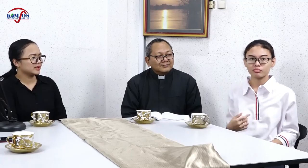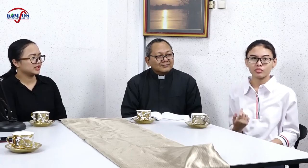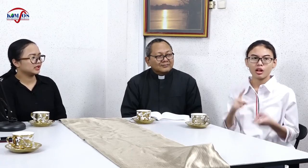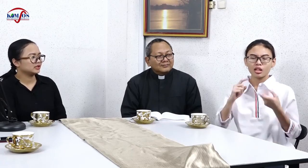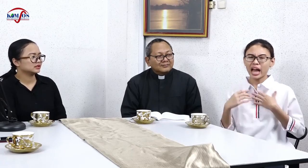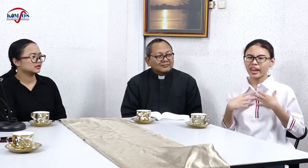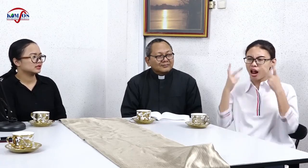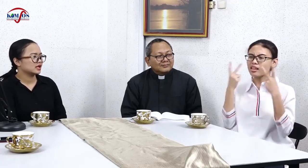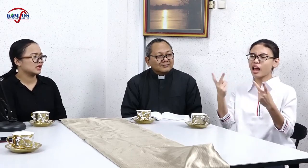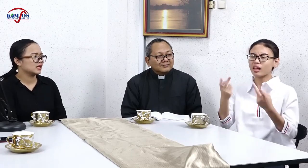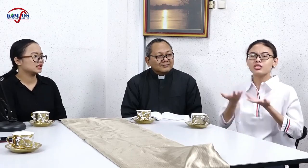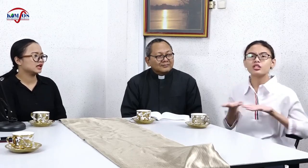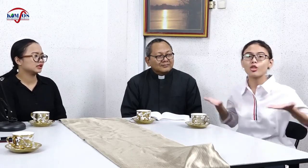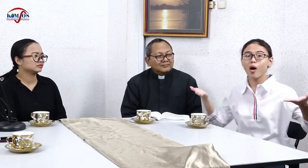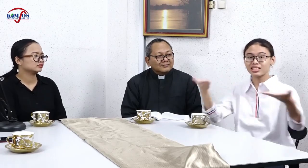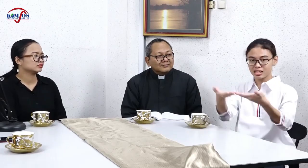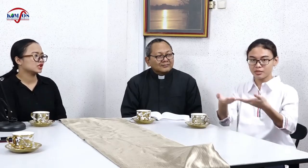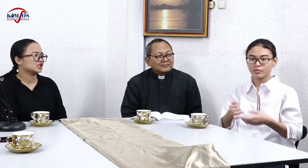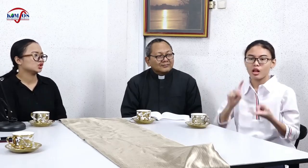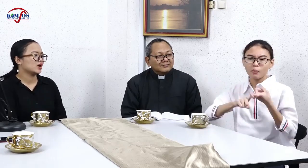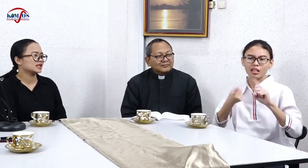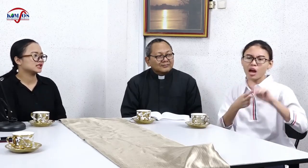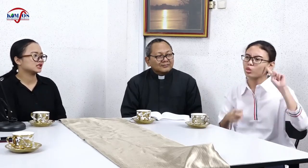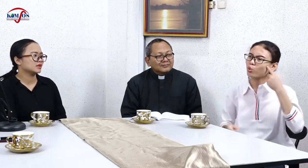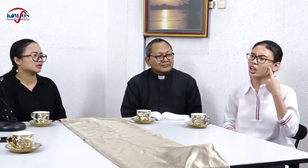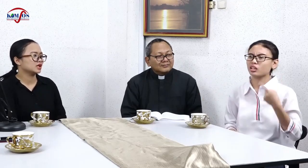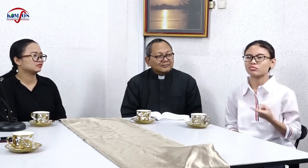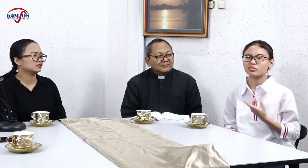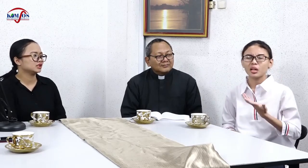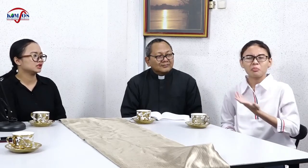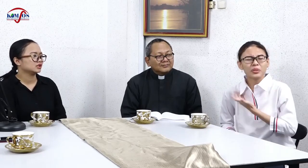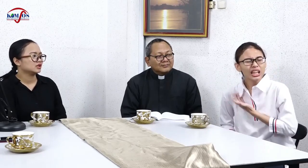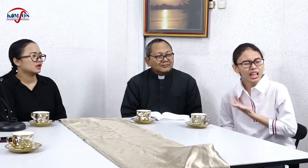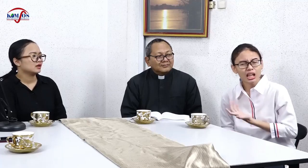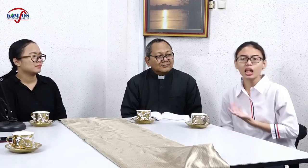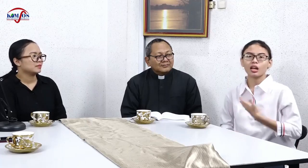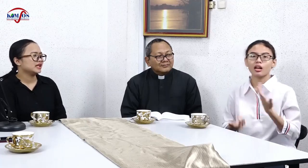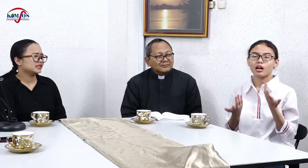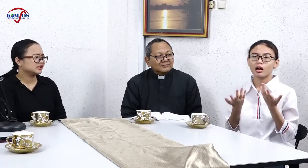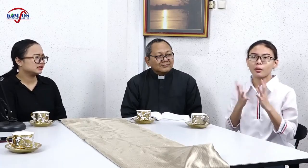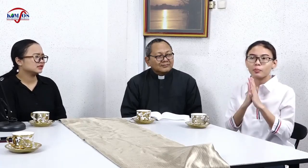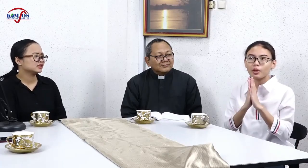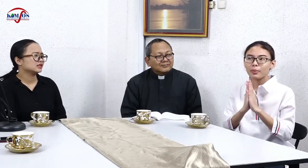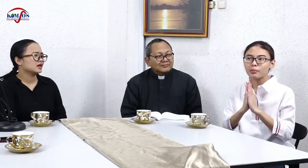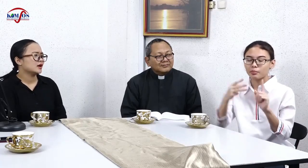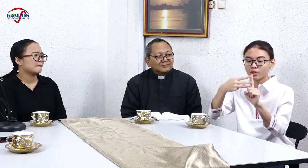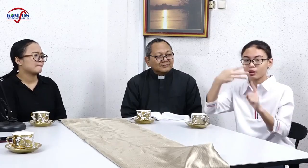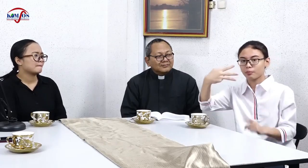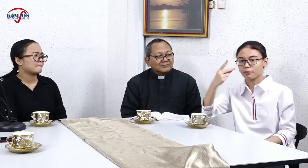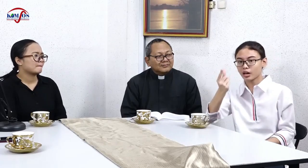selama ini saya lihat situasi teman-teman tuli ingin